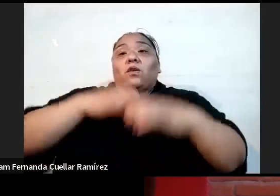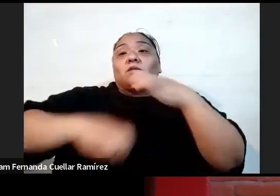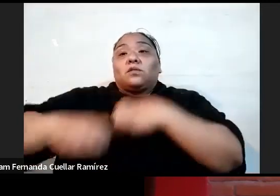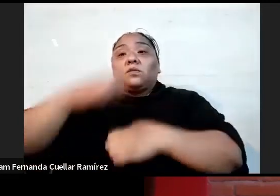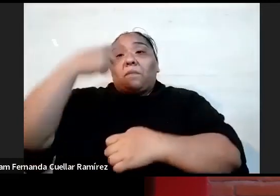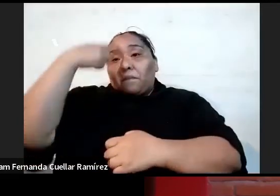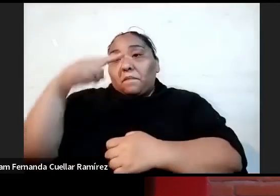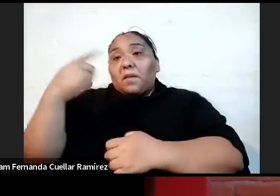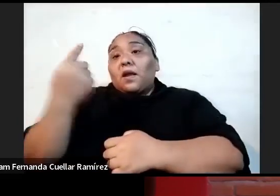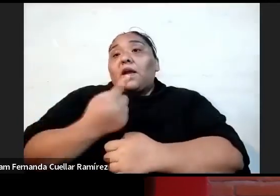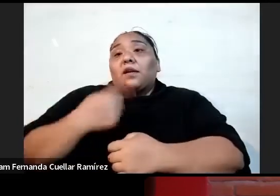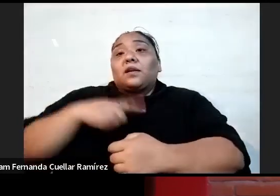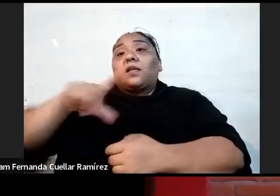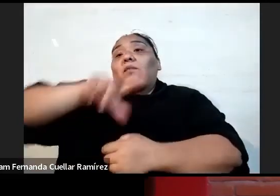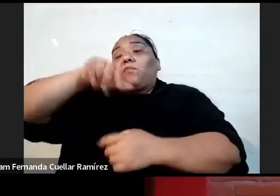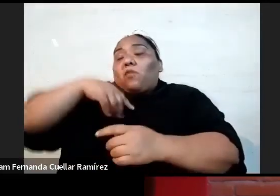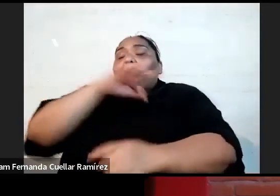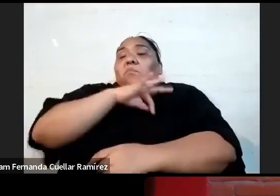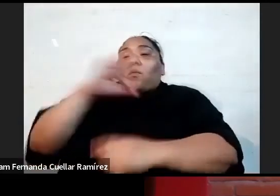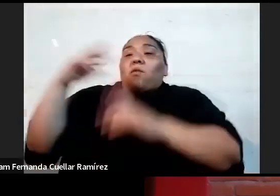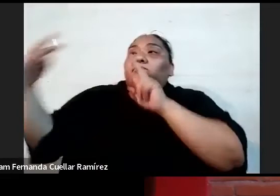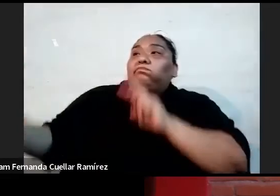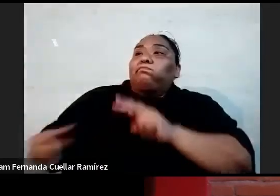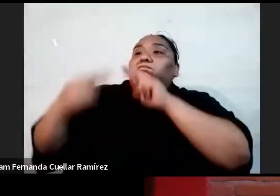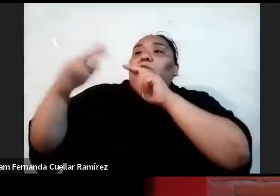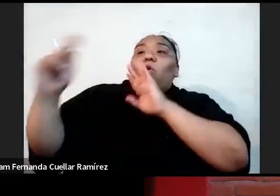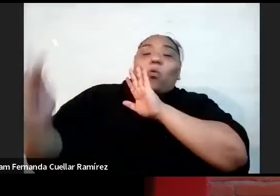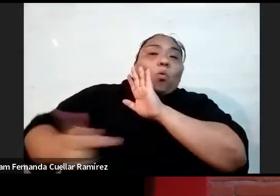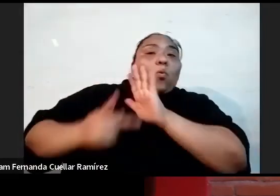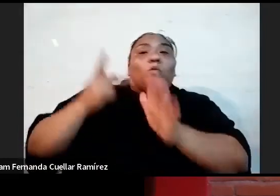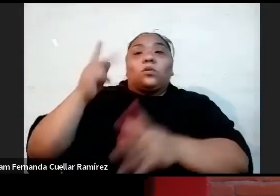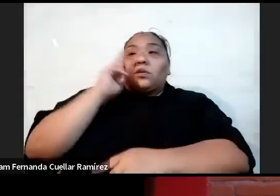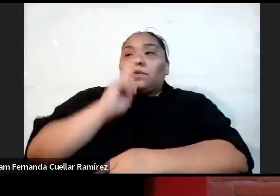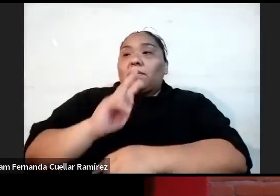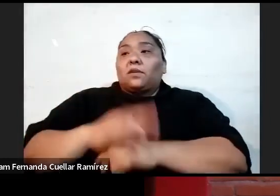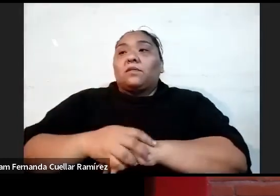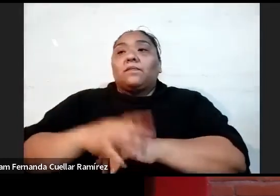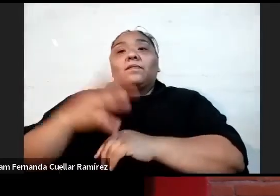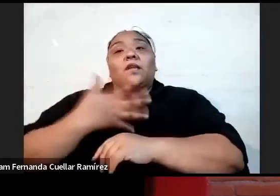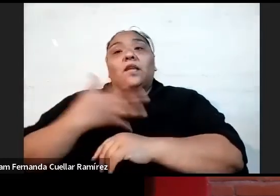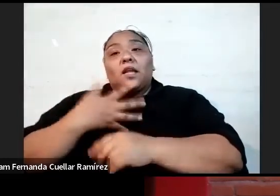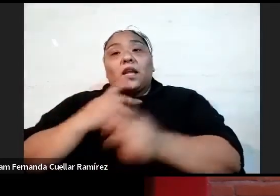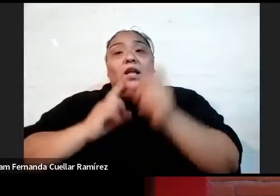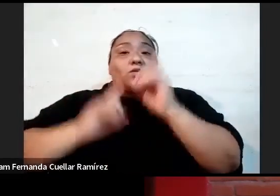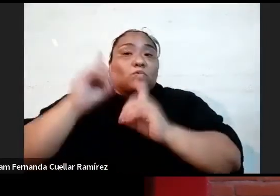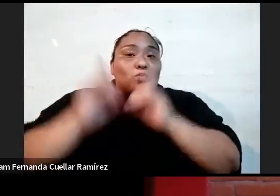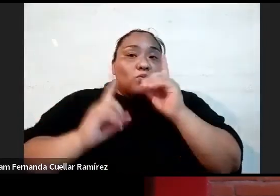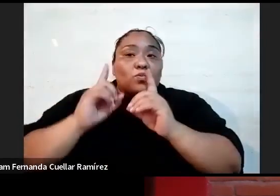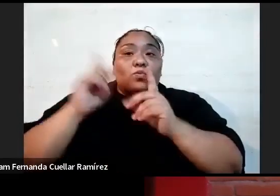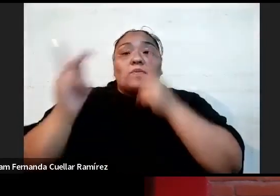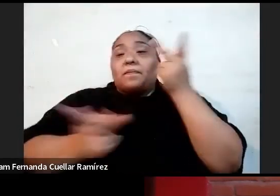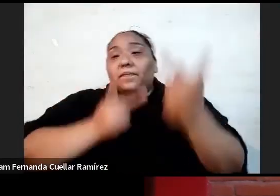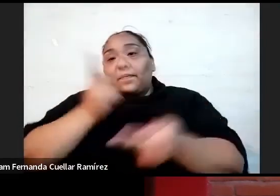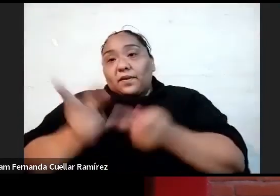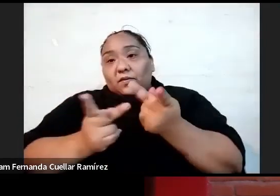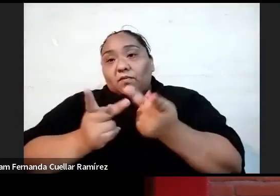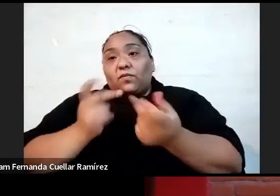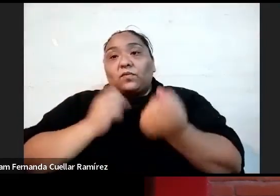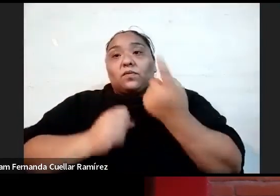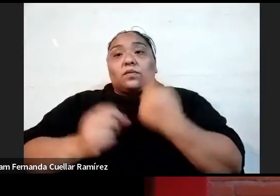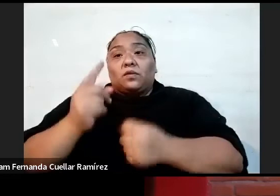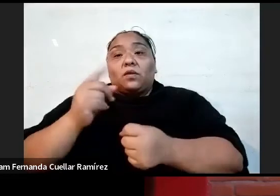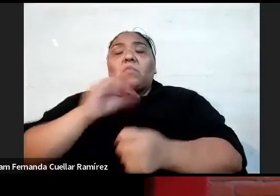puedan a ver, y si tienen alguna duda, alguna pregunta, pues bueno, ya se pueden